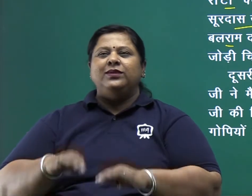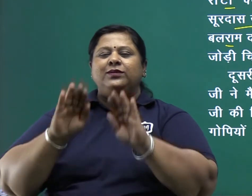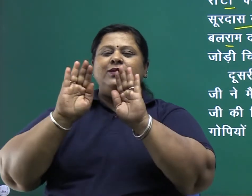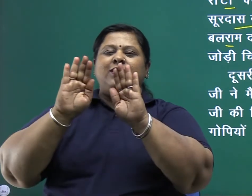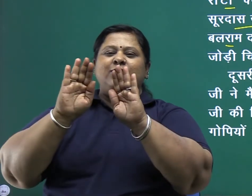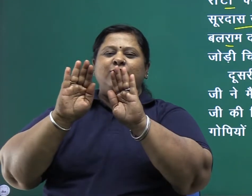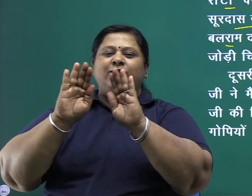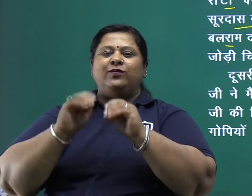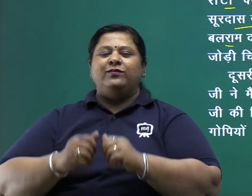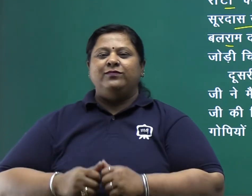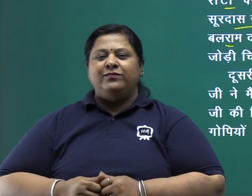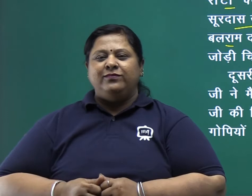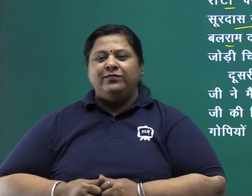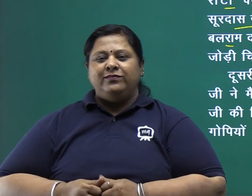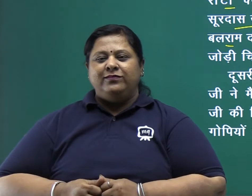चिरंजीवी हो।